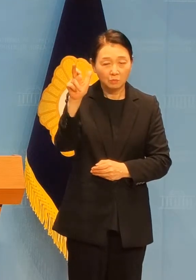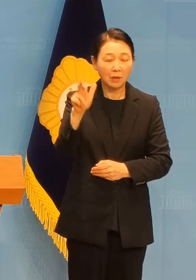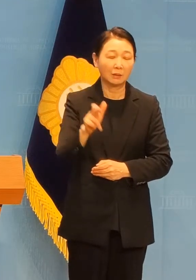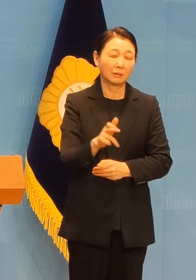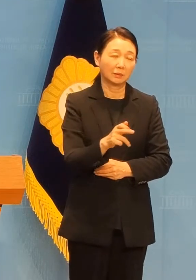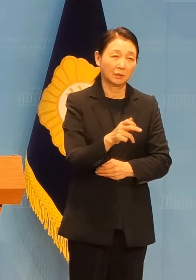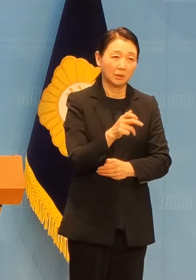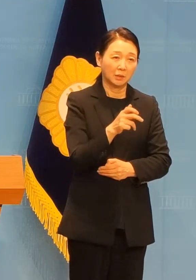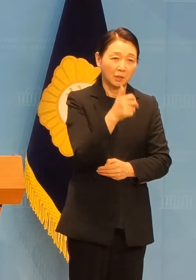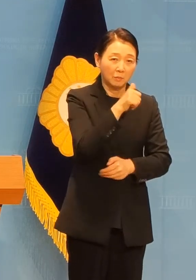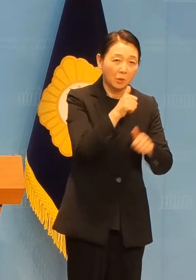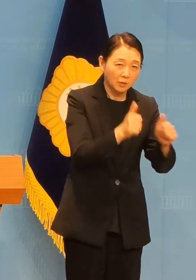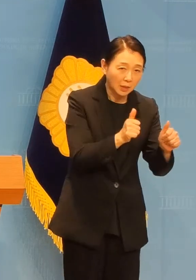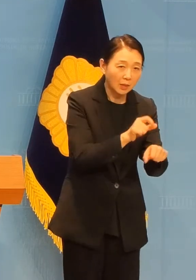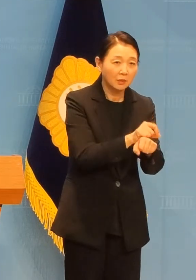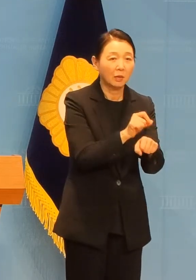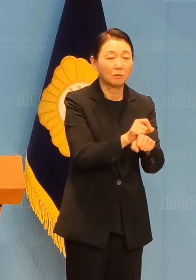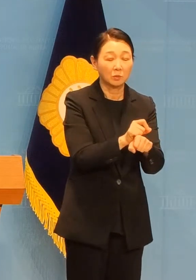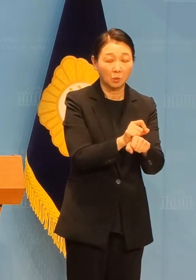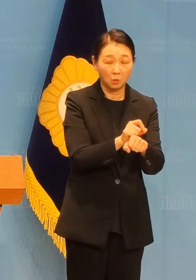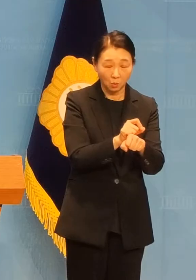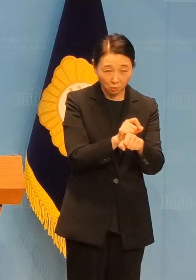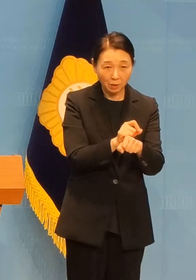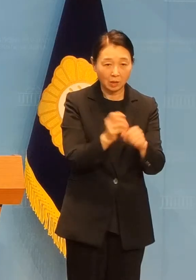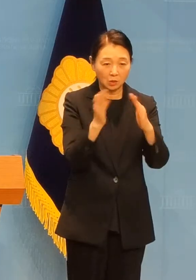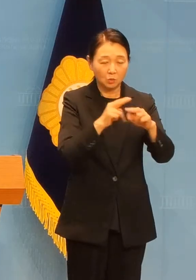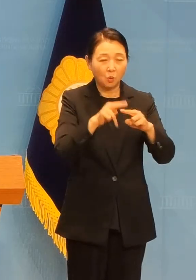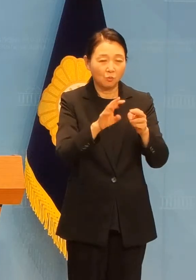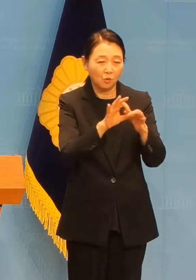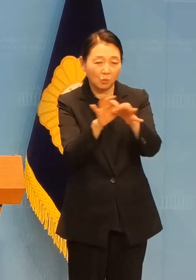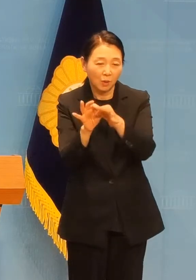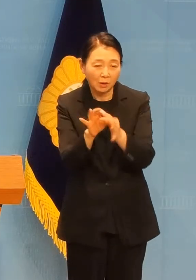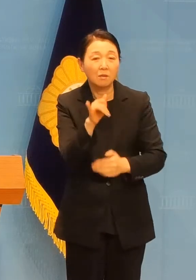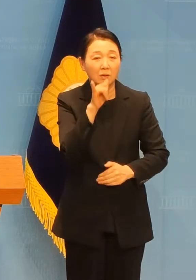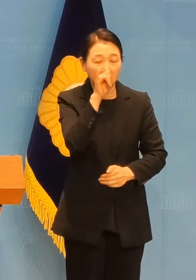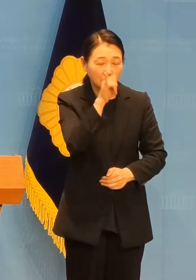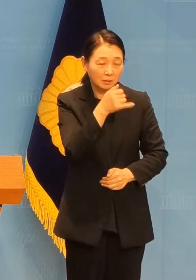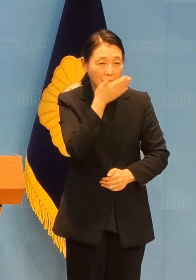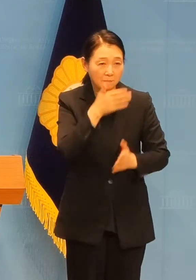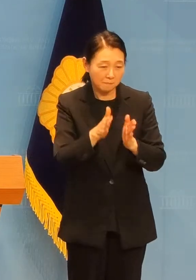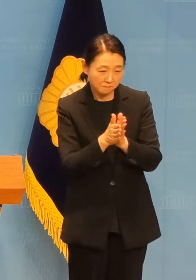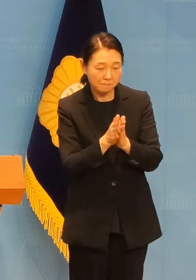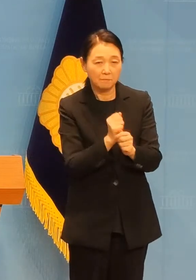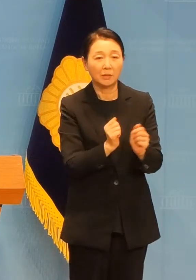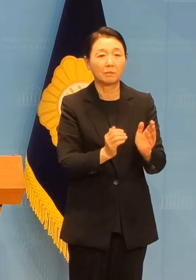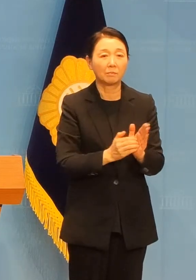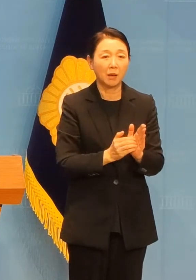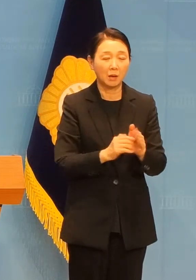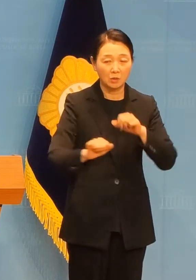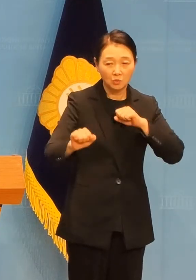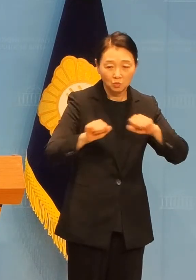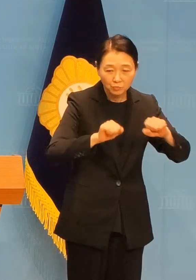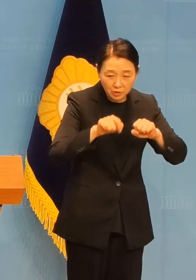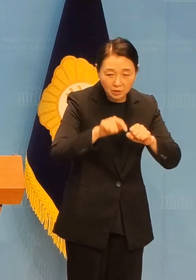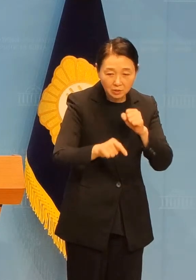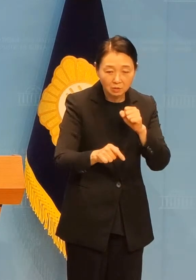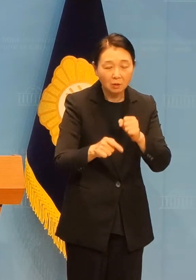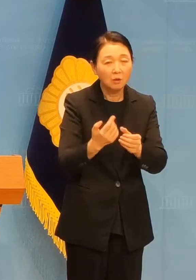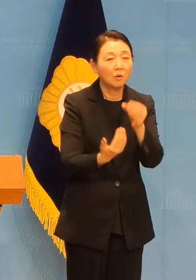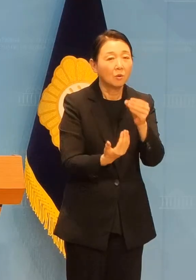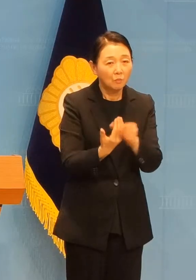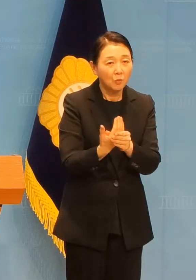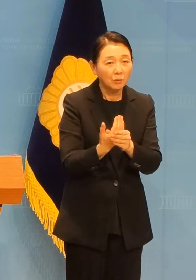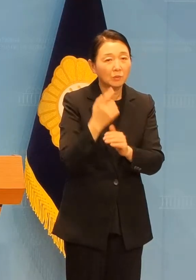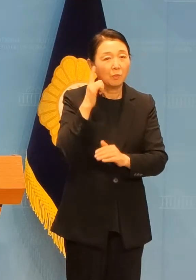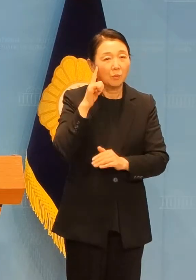김앤장, 정관 인맥, 그리고 정부기관의 공무원들이 결탁하여 움직이는 이 사태는